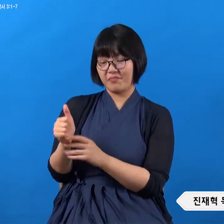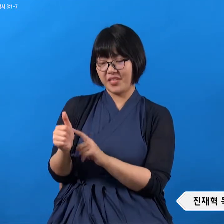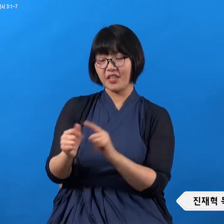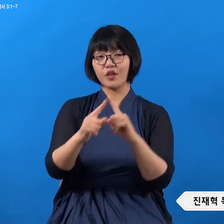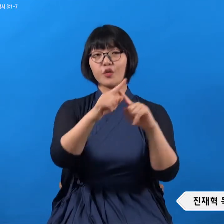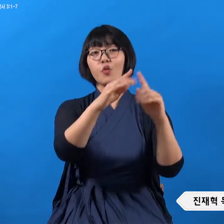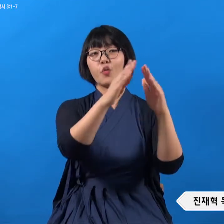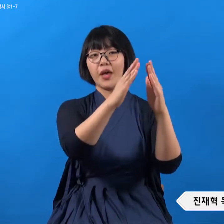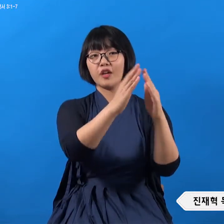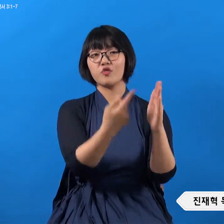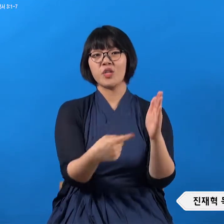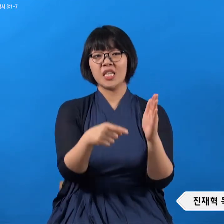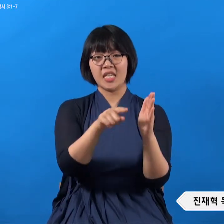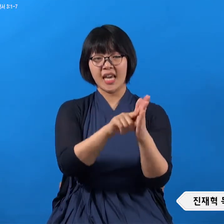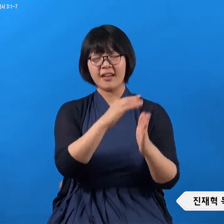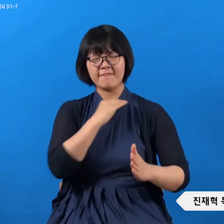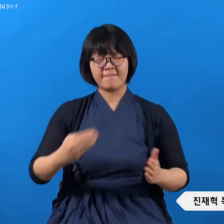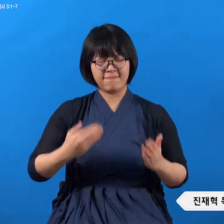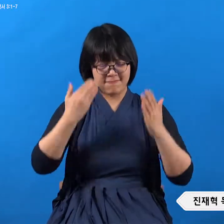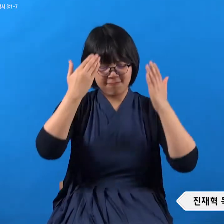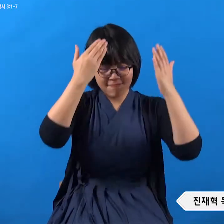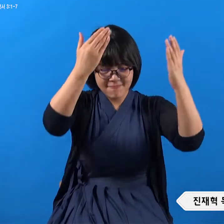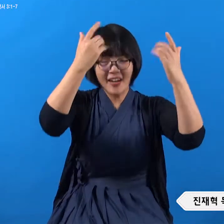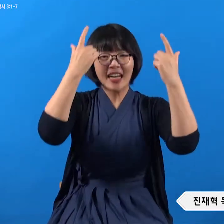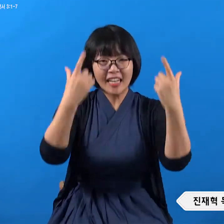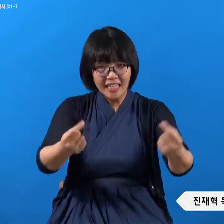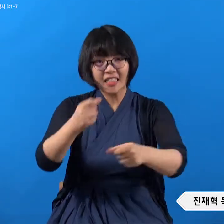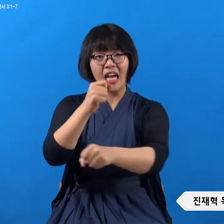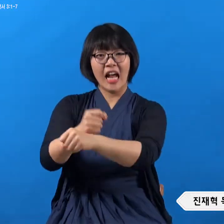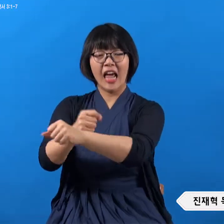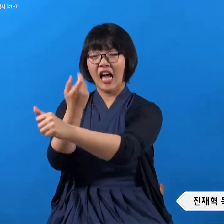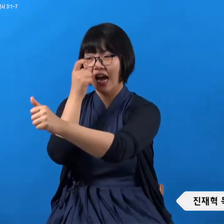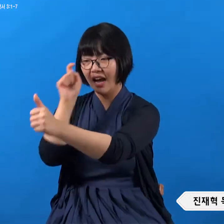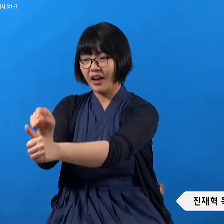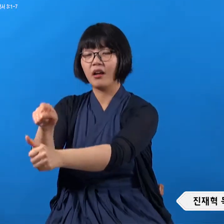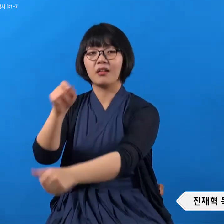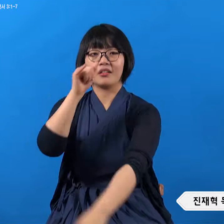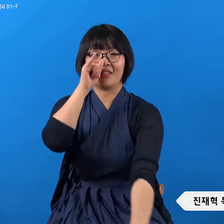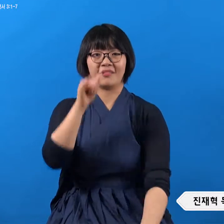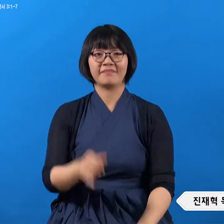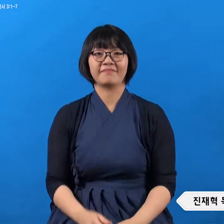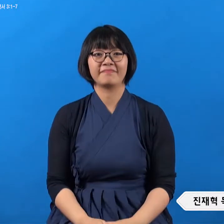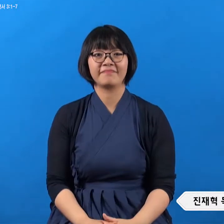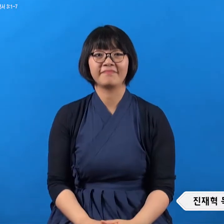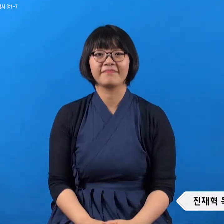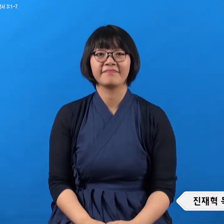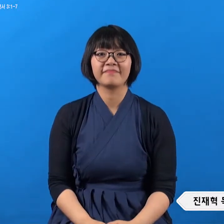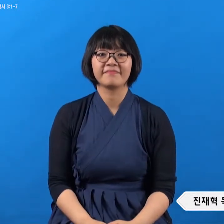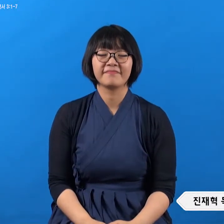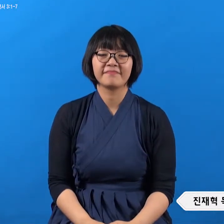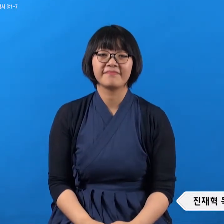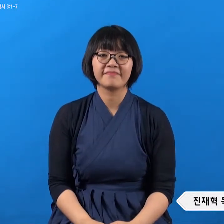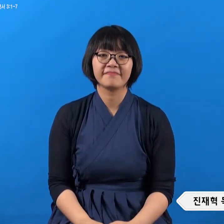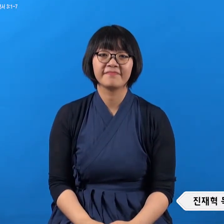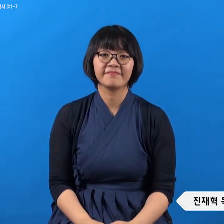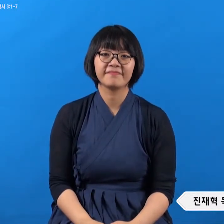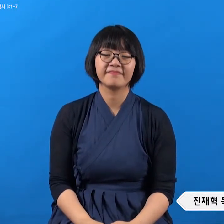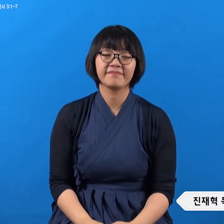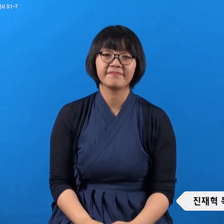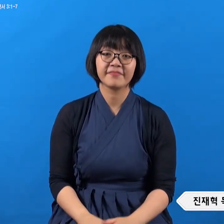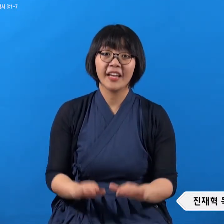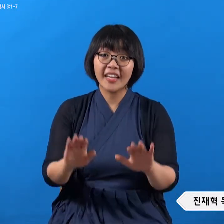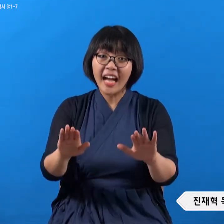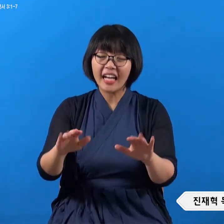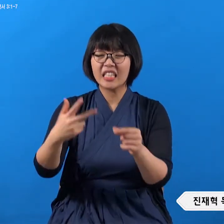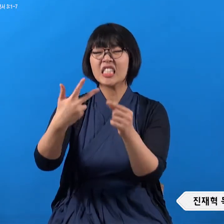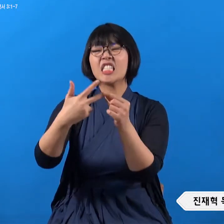자기의 모든 것을 다 주심같이 하라라고 말씀하고 있습니다. 그러니